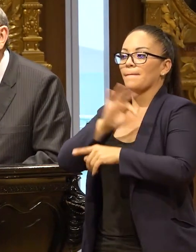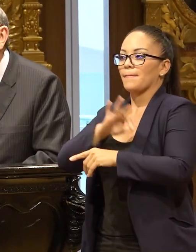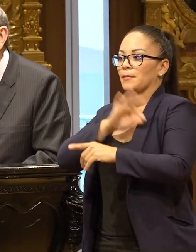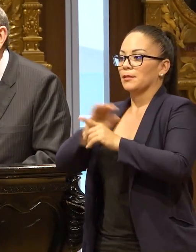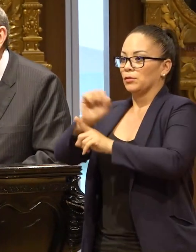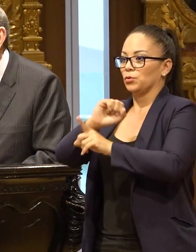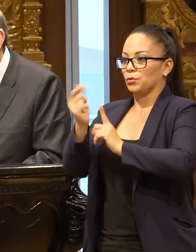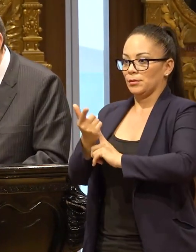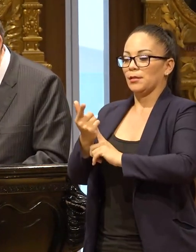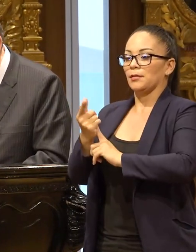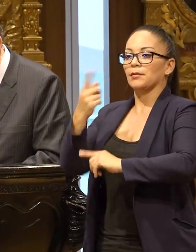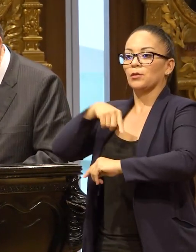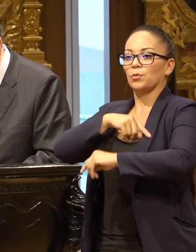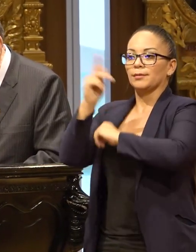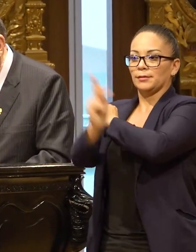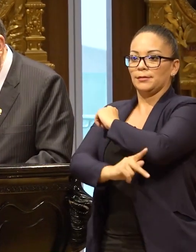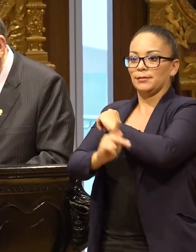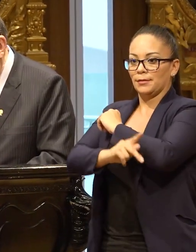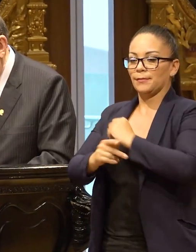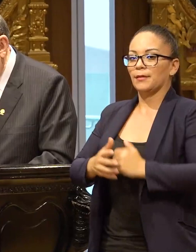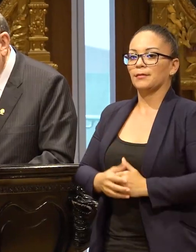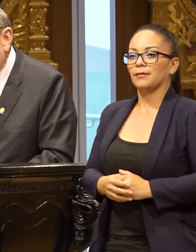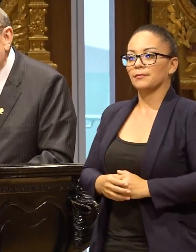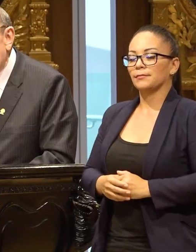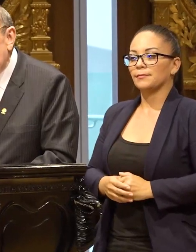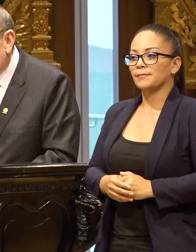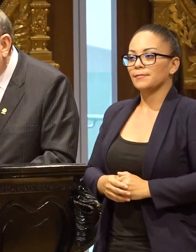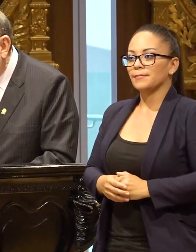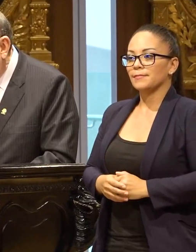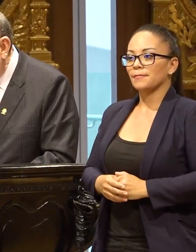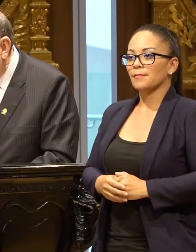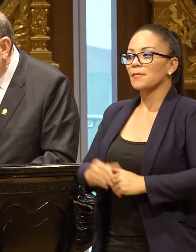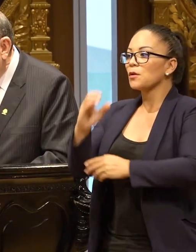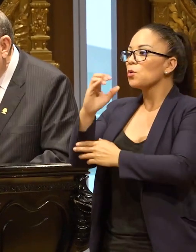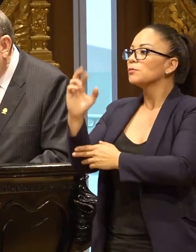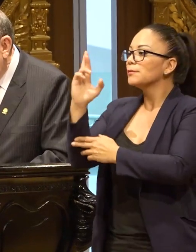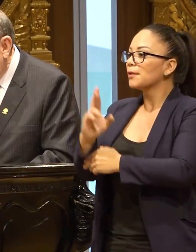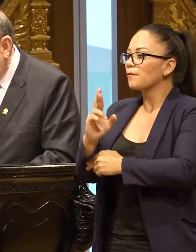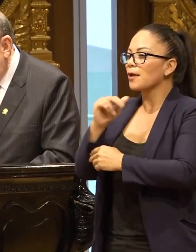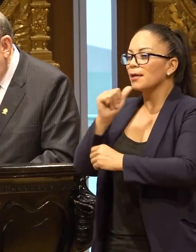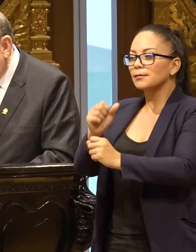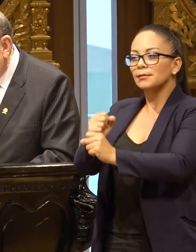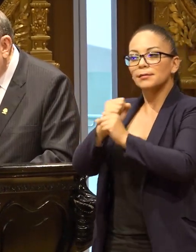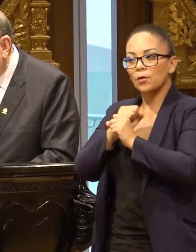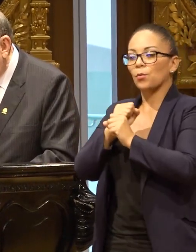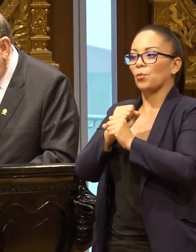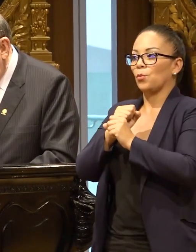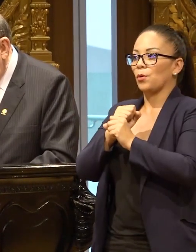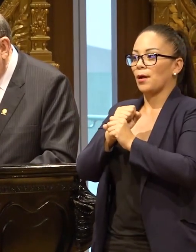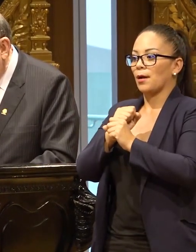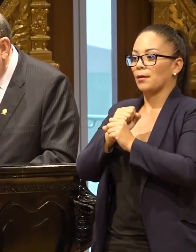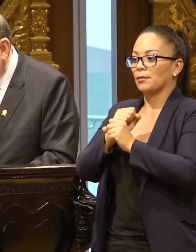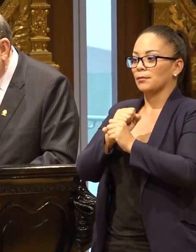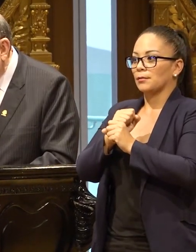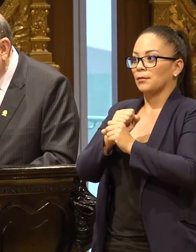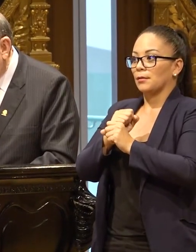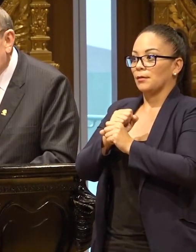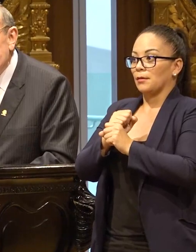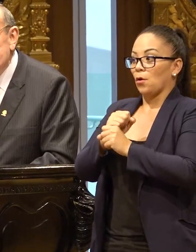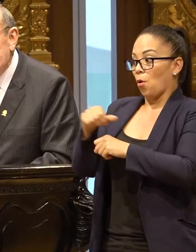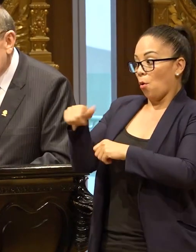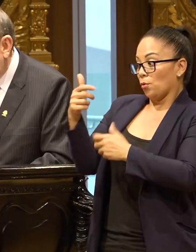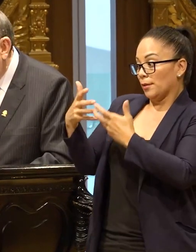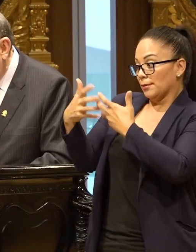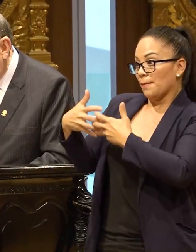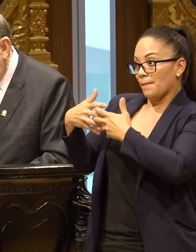social de nuestra patria. Una Costa Rica insegura ahuyenta a los inversionistas